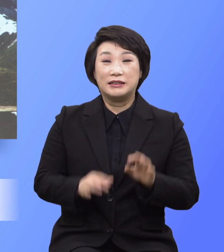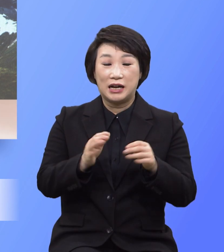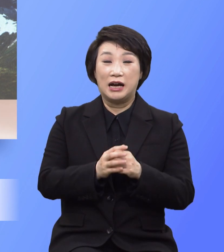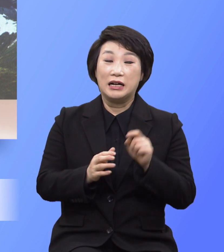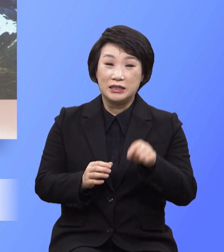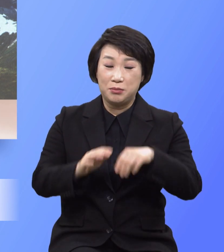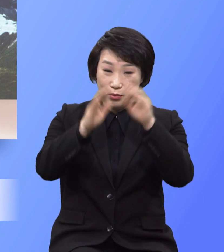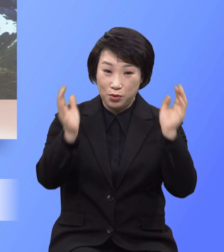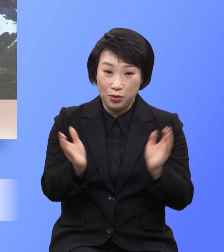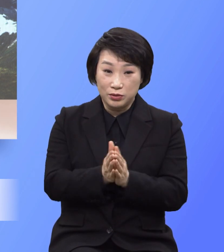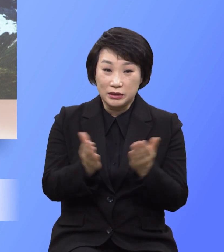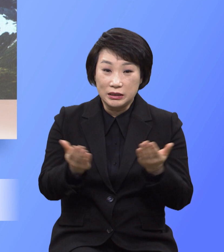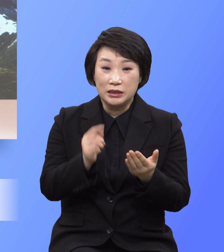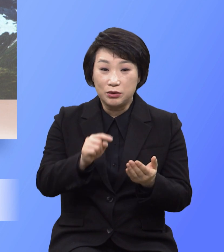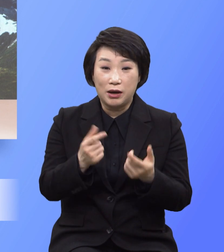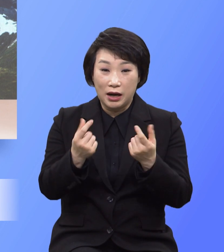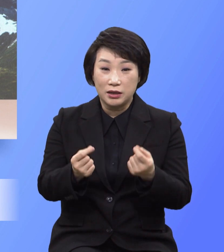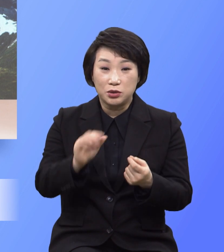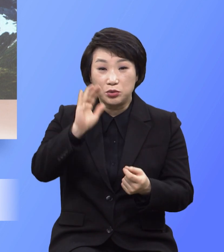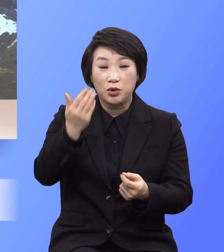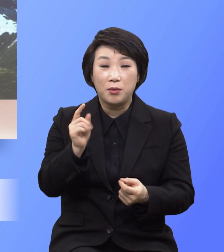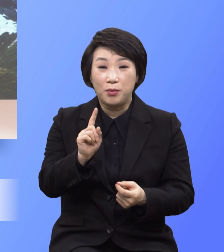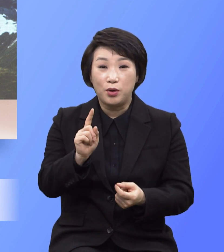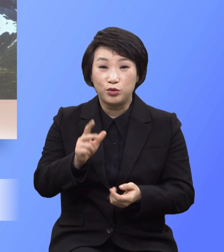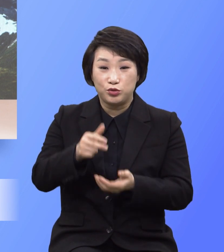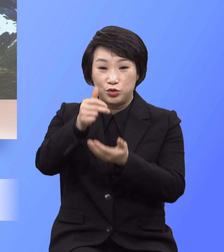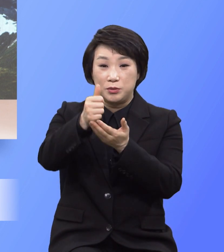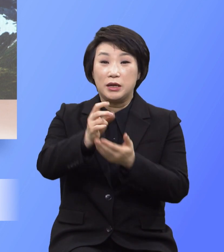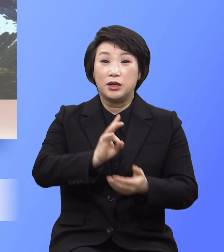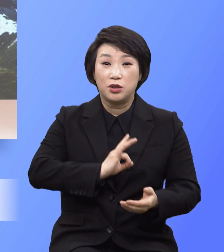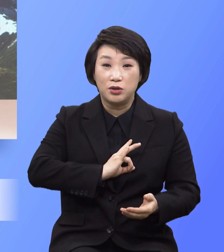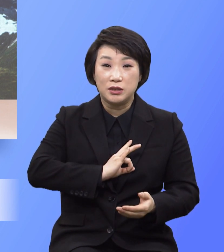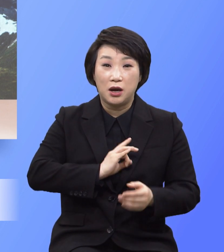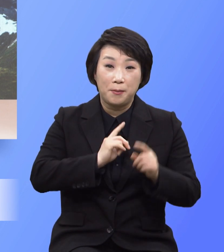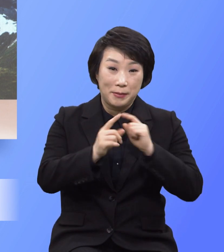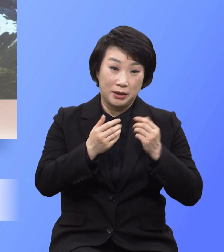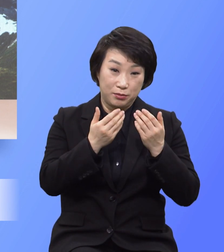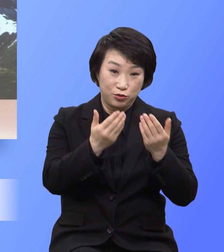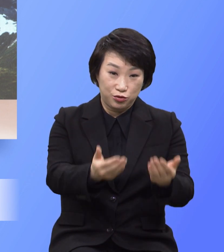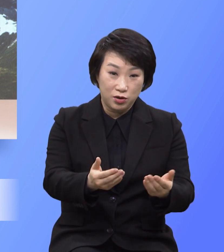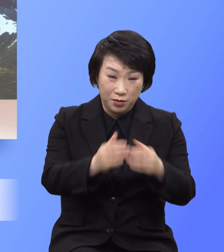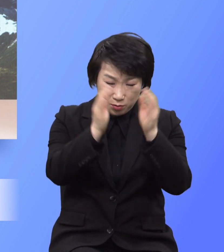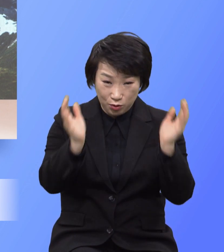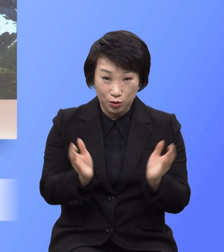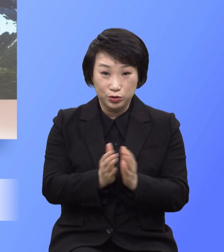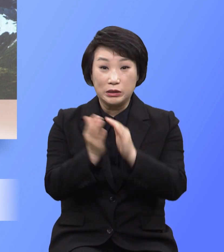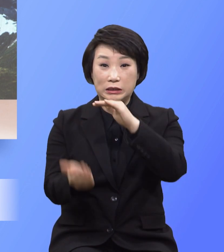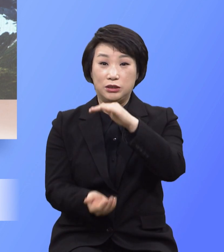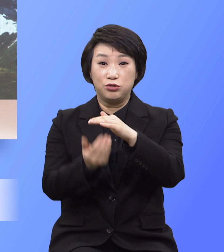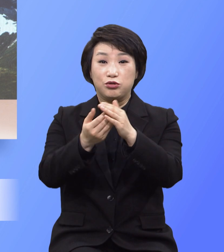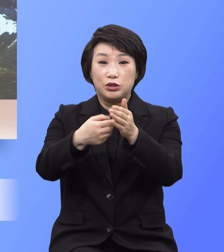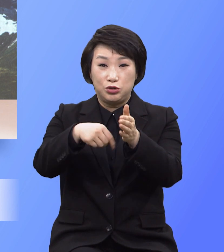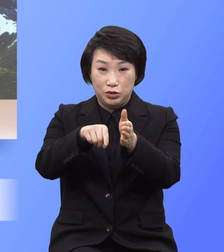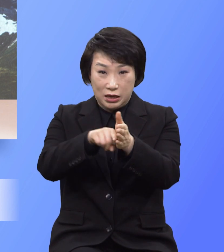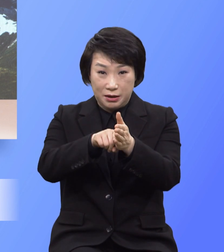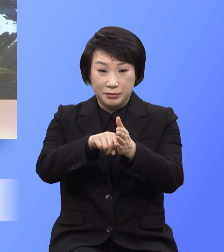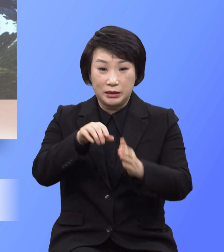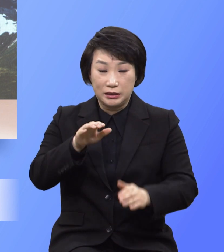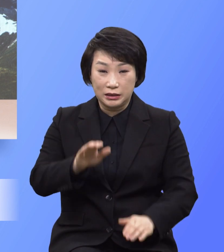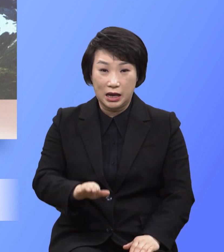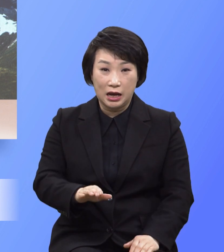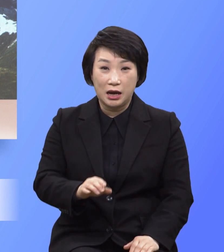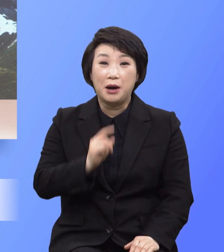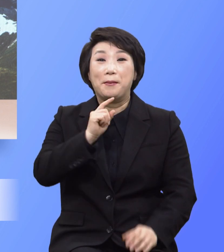이 모든 일에 된 것은 주께서 선지자로 하신 말씀을 이루려